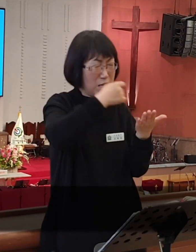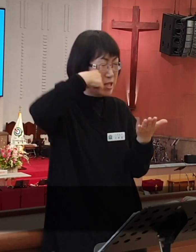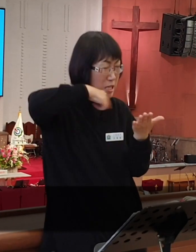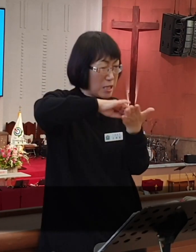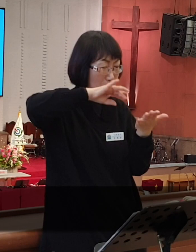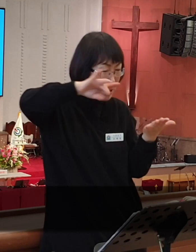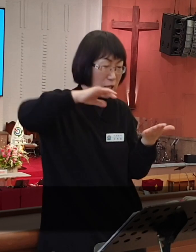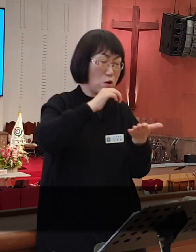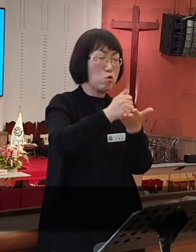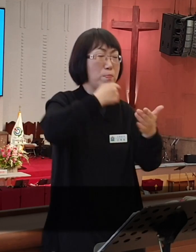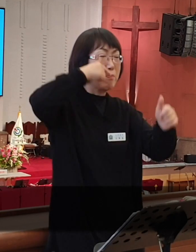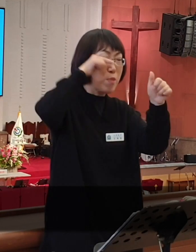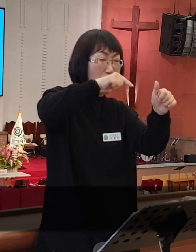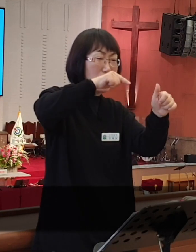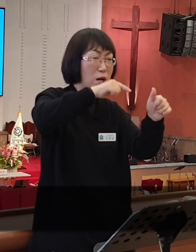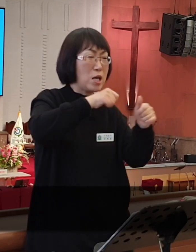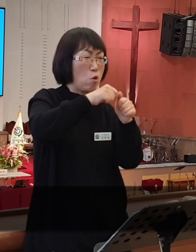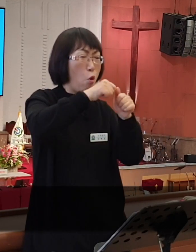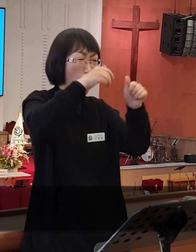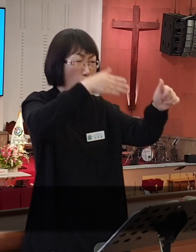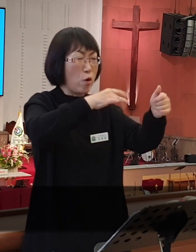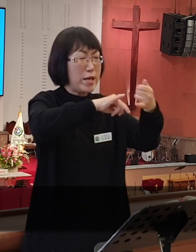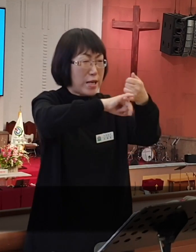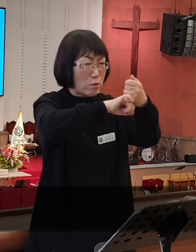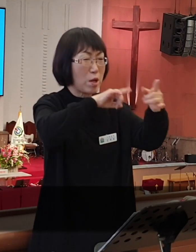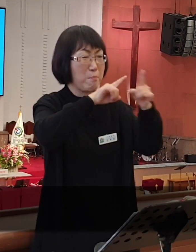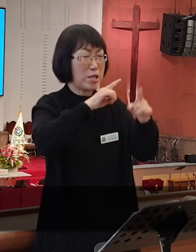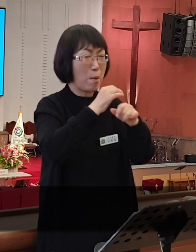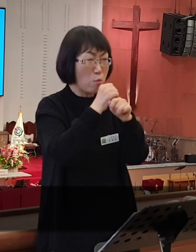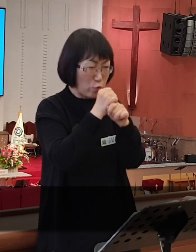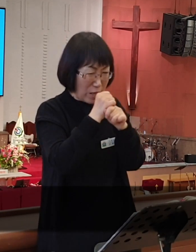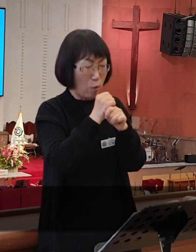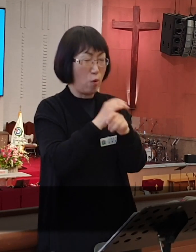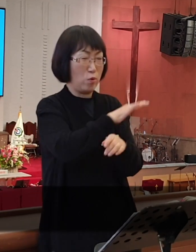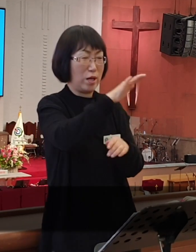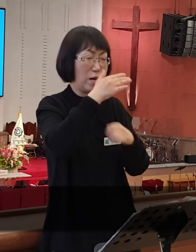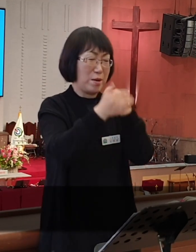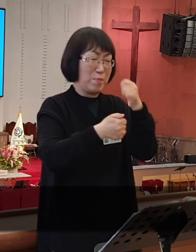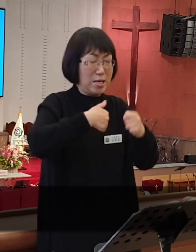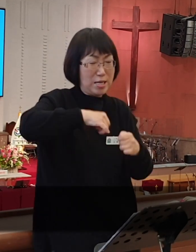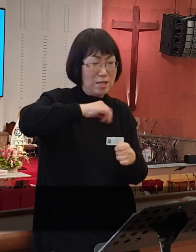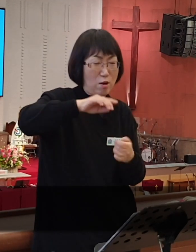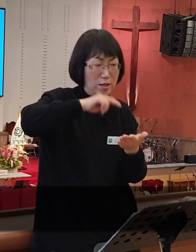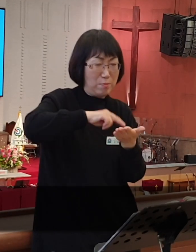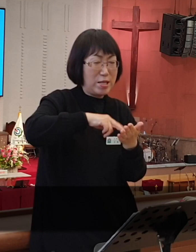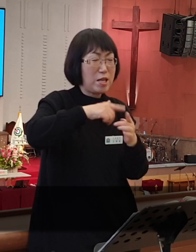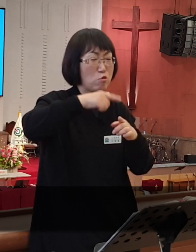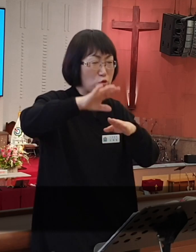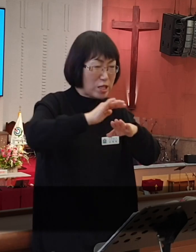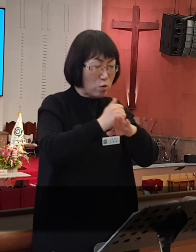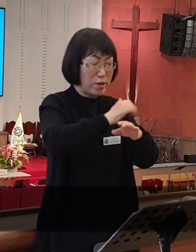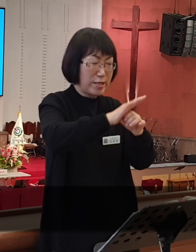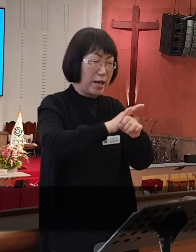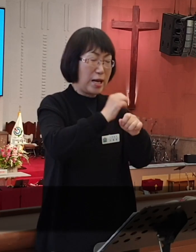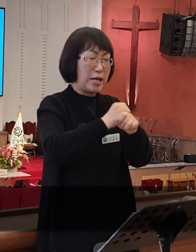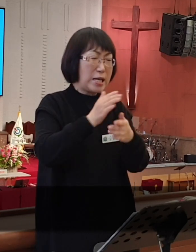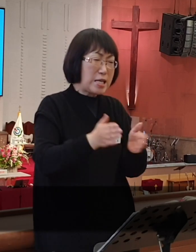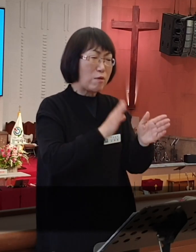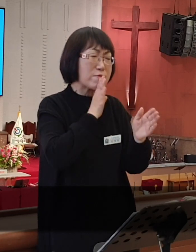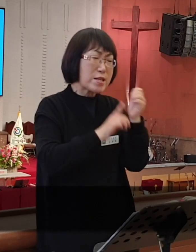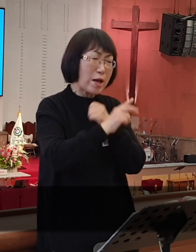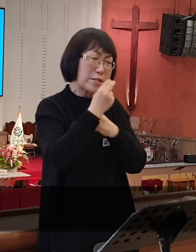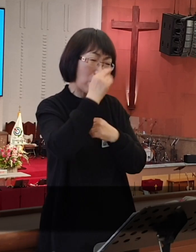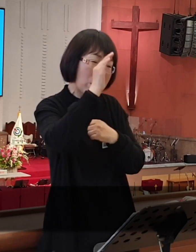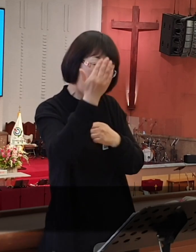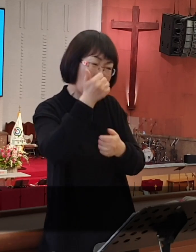때마다 주님의 명령, 이 권고와 이 약속의 말씀 붙잡고 우리가 하나님의 자녀임을, 예수 그리스도 사랑하는 길과 진리와